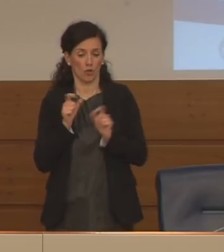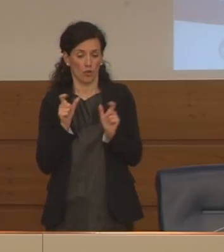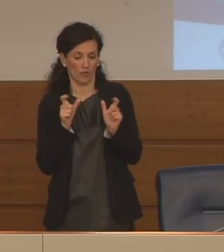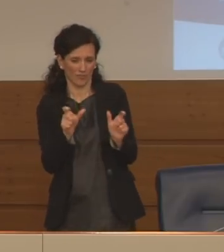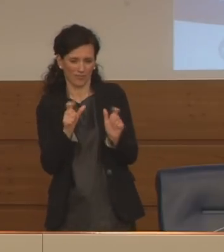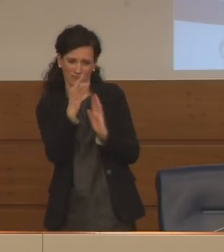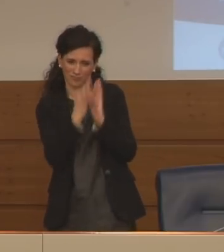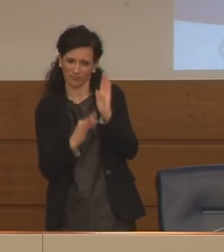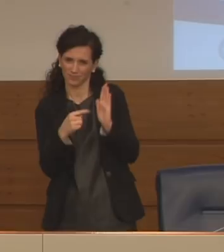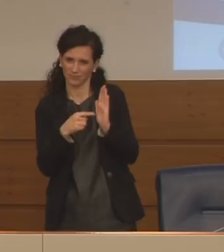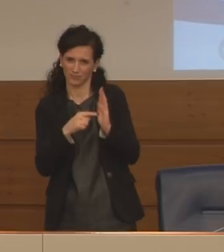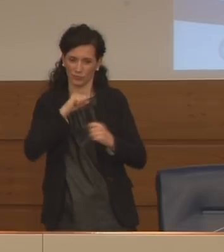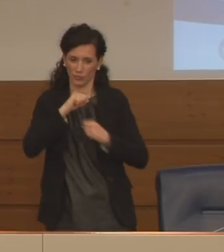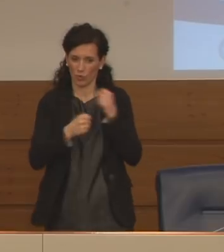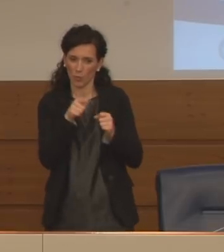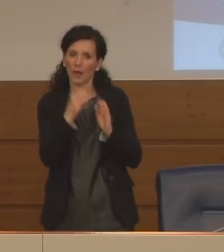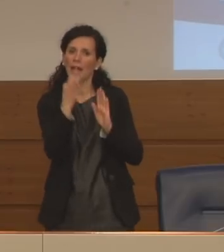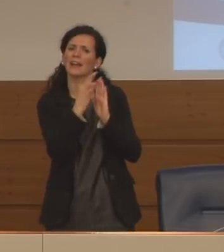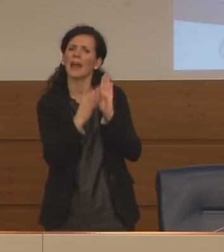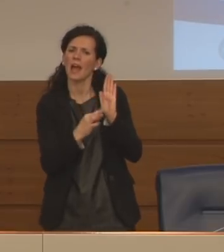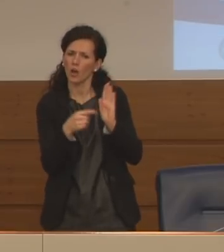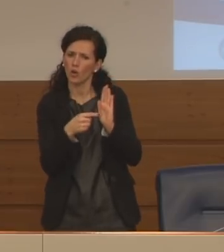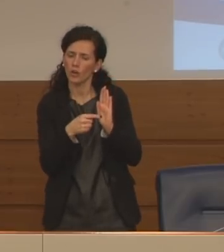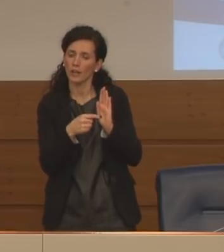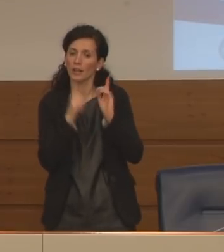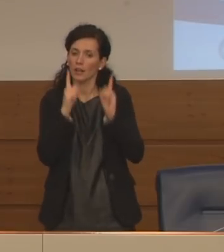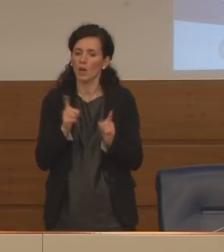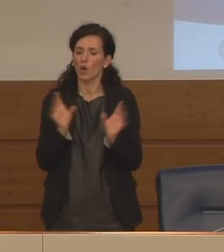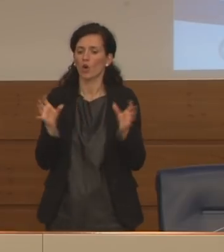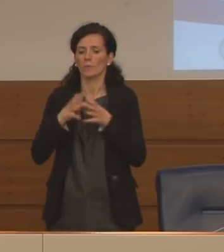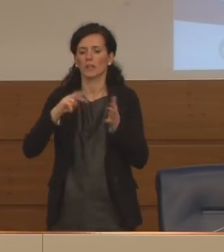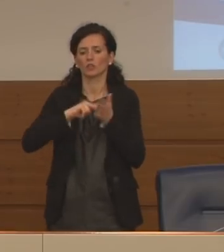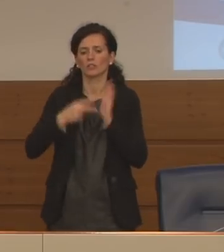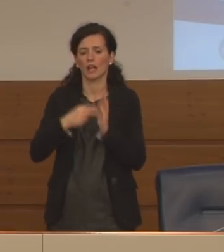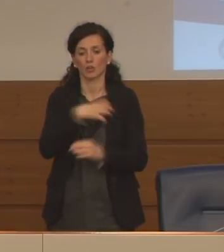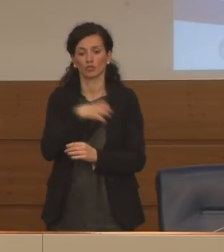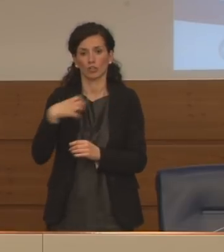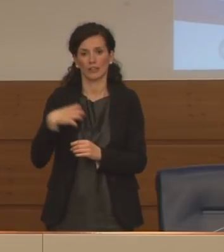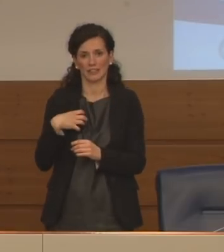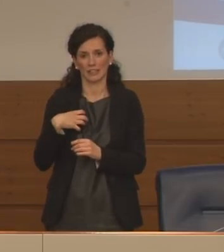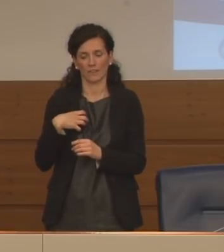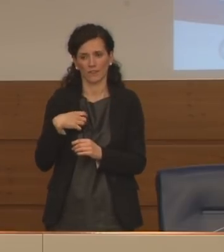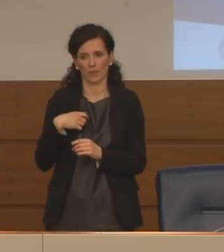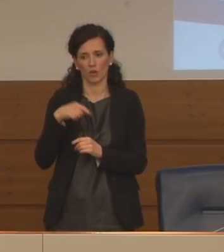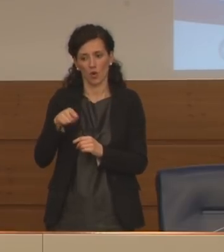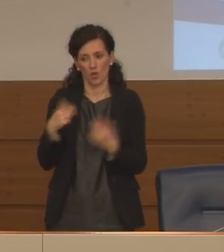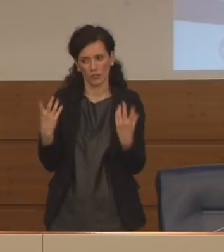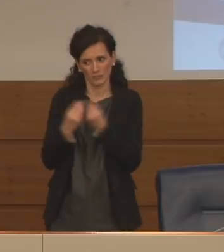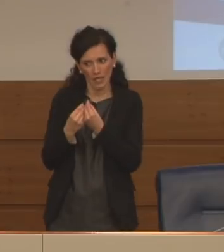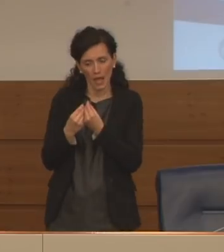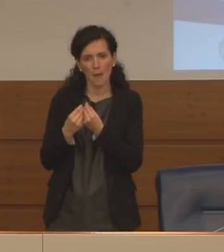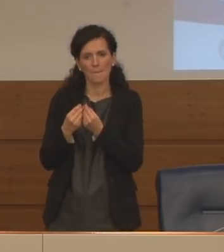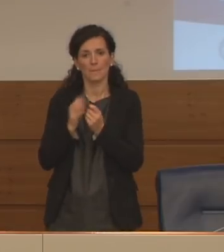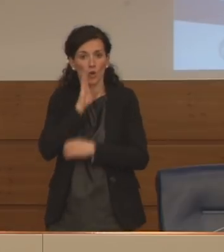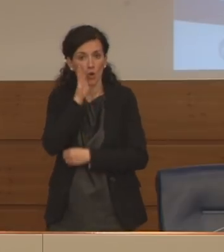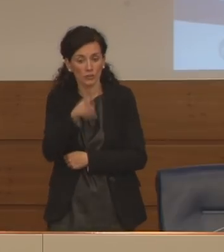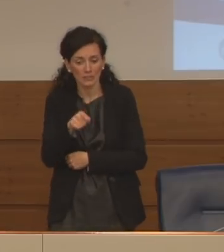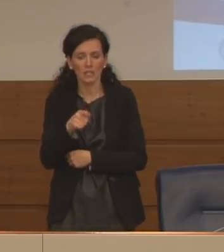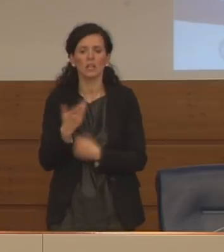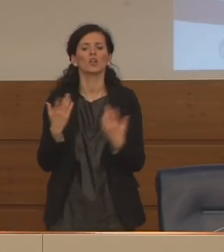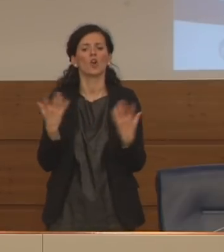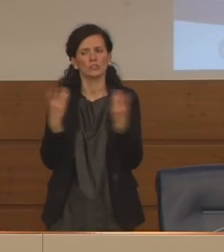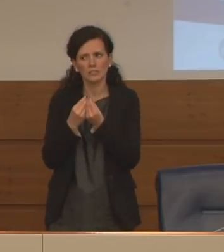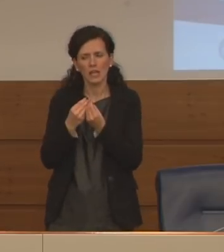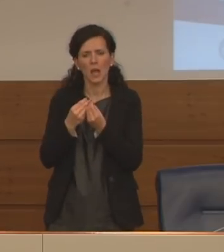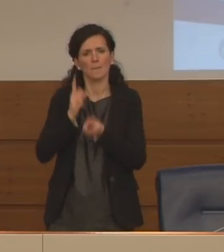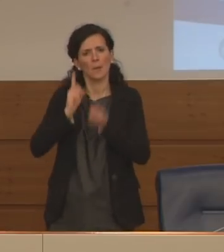state prese fino adesso su input del comitato tecnico scientifico e su input della della politica siano